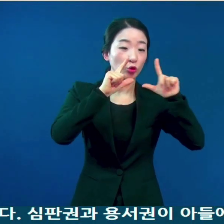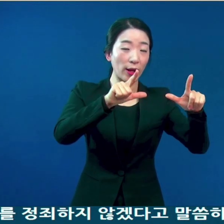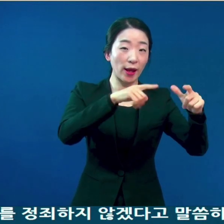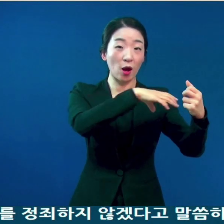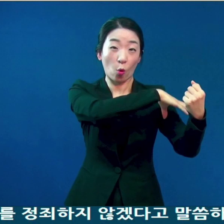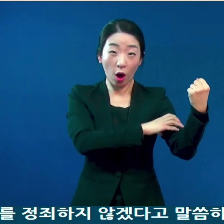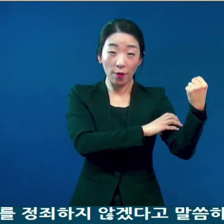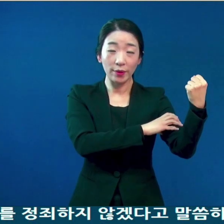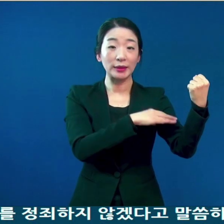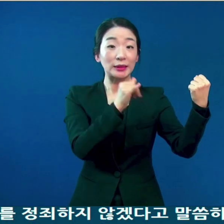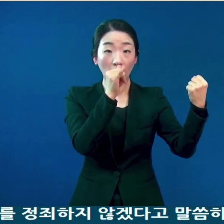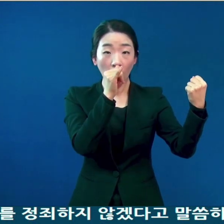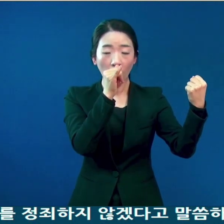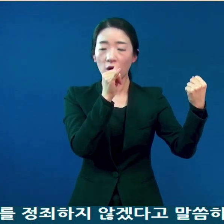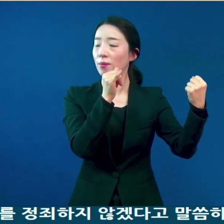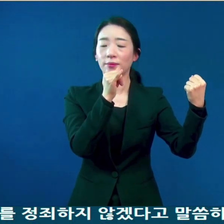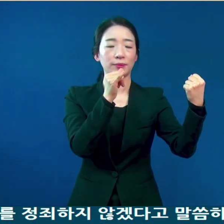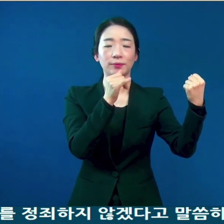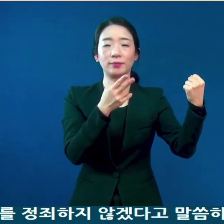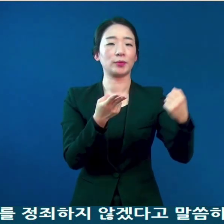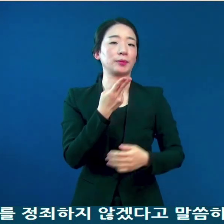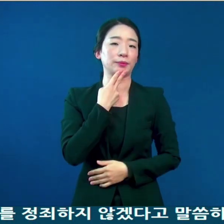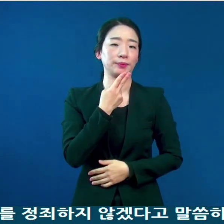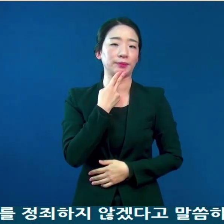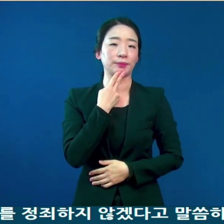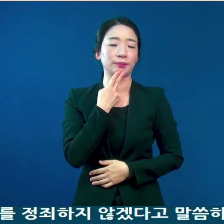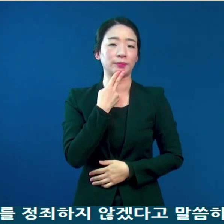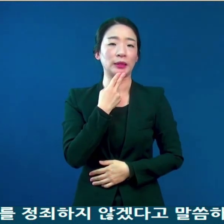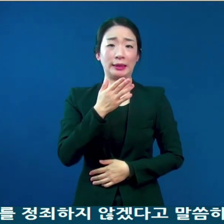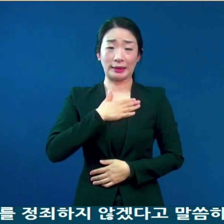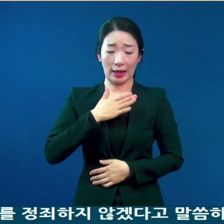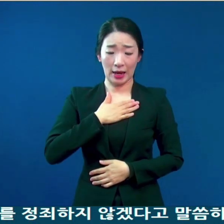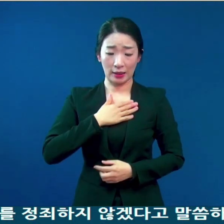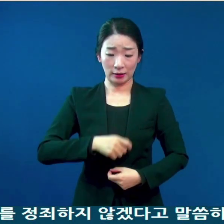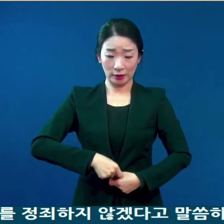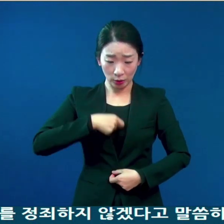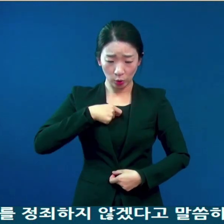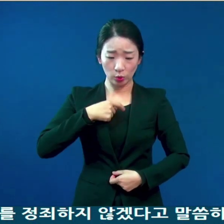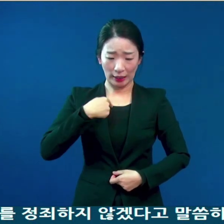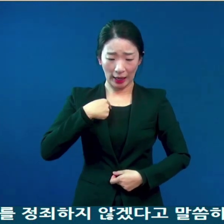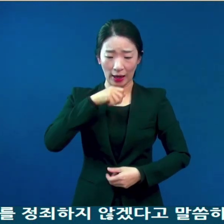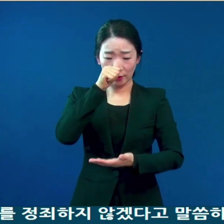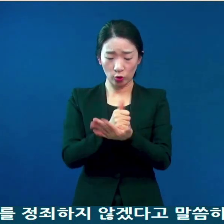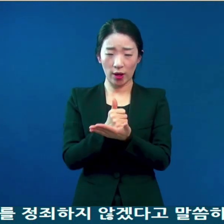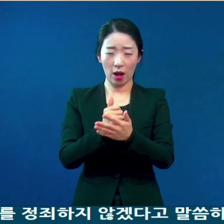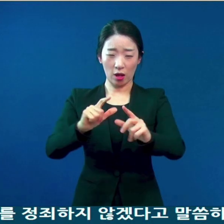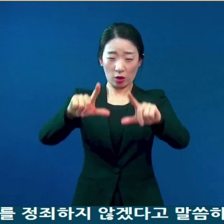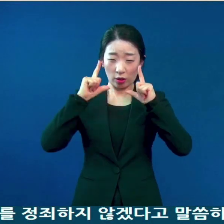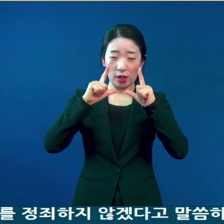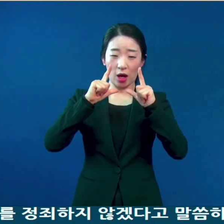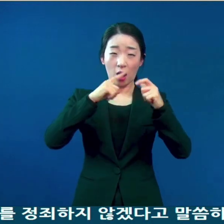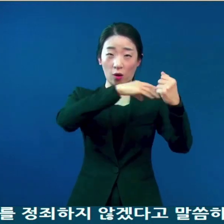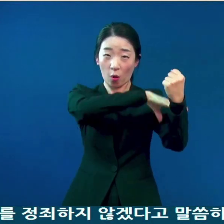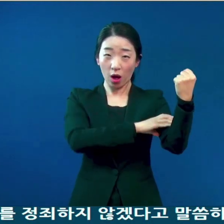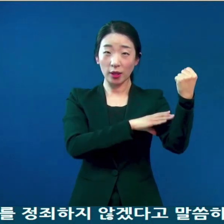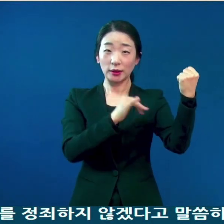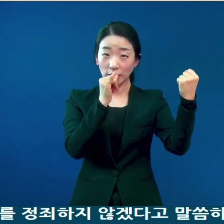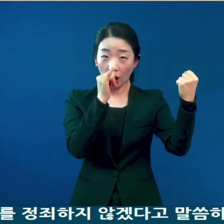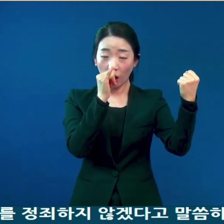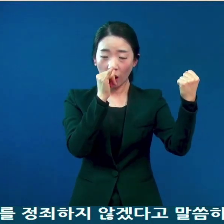정죄할 권한이 없습니다. 내가 잘못한 일이 있다면, 내가 정말 돌이켜야 될 일이 있다면, 내가 누군가의 용서를 받을